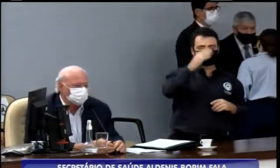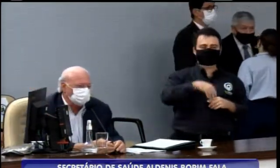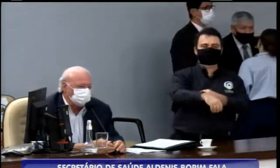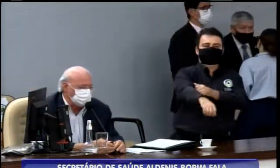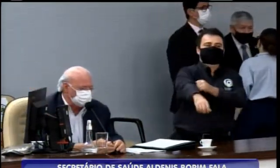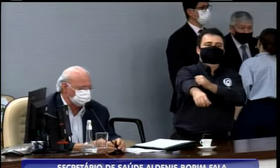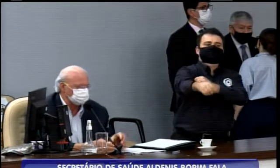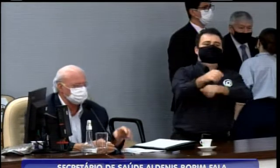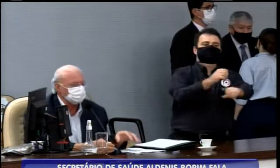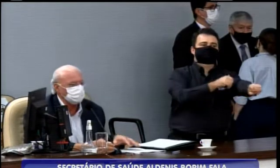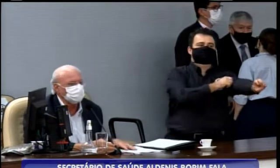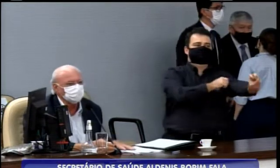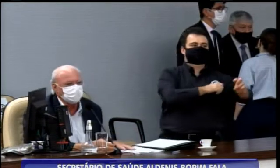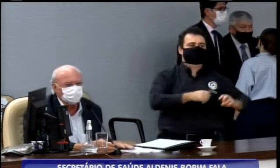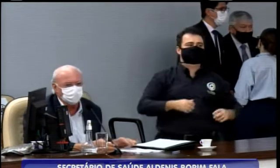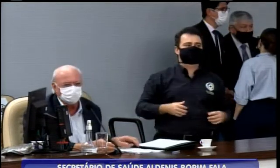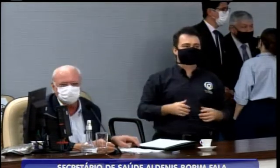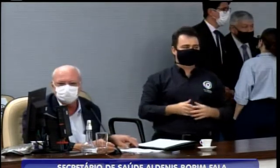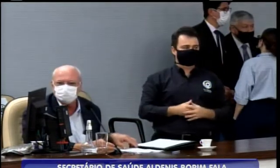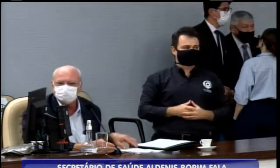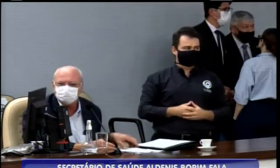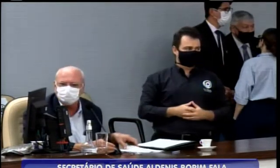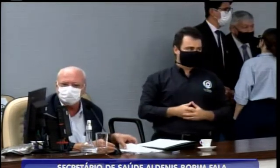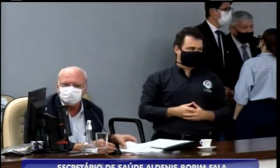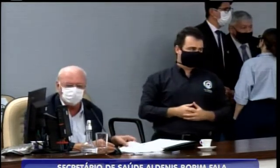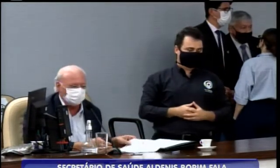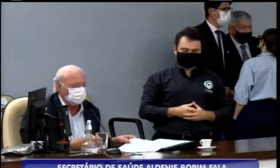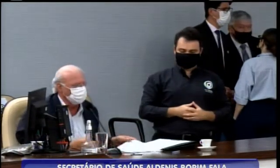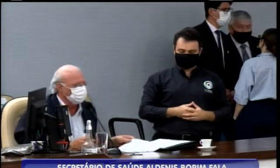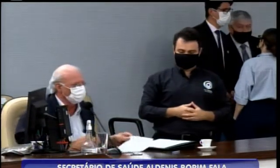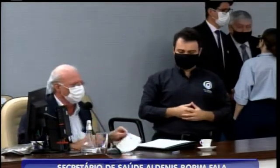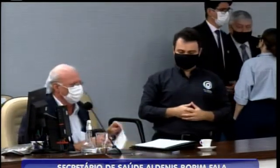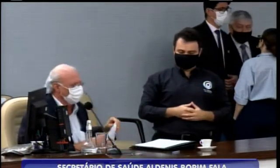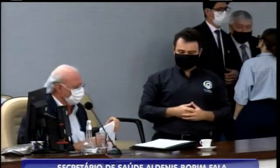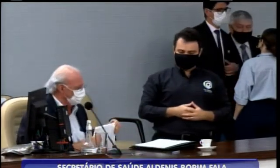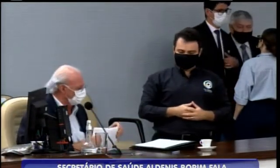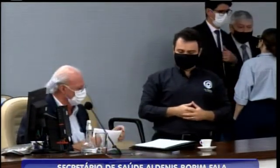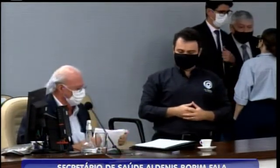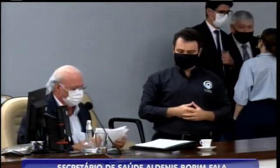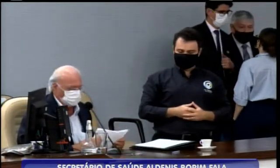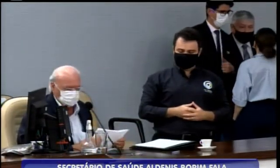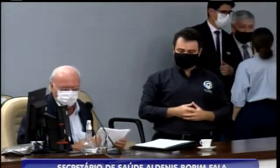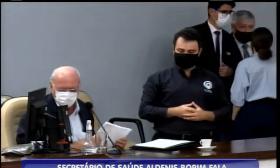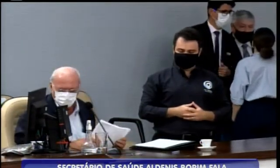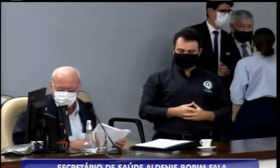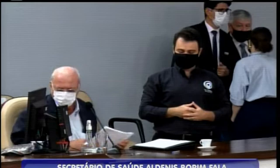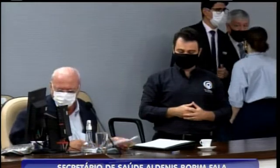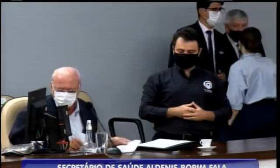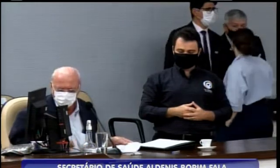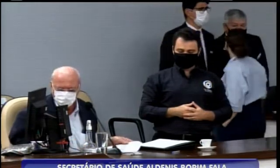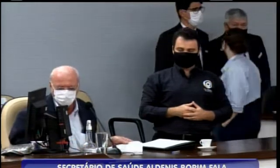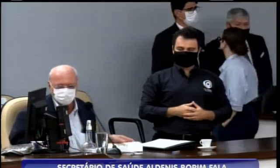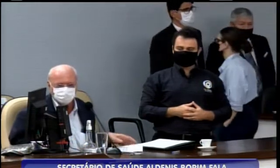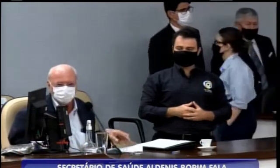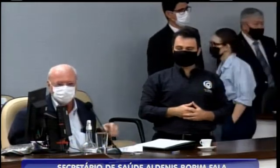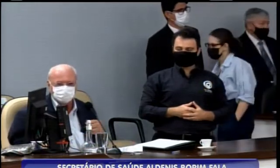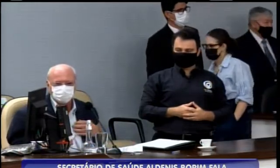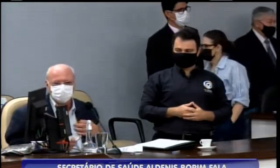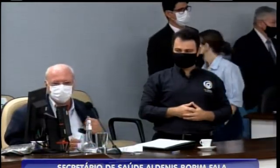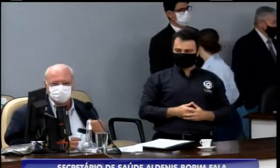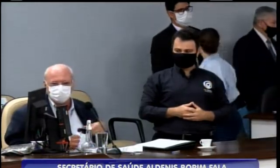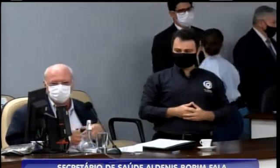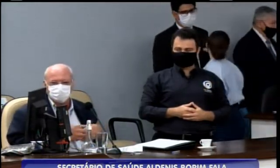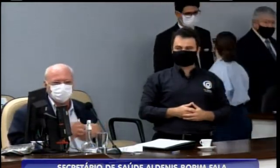a sociedade. Muito obrigado pela oportunidade. Eu acho que todas